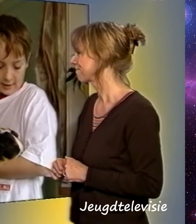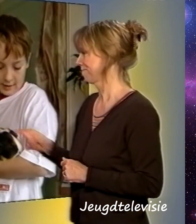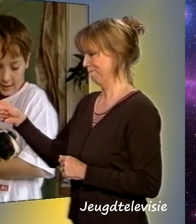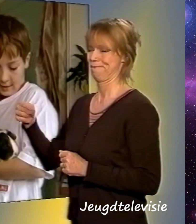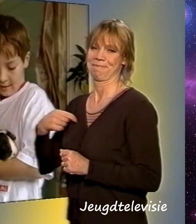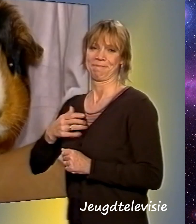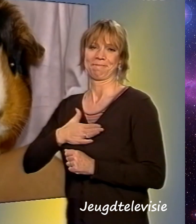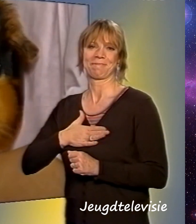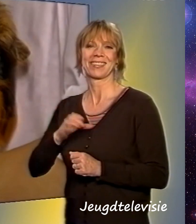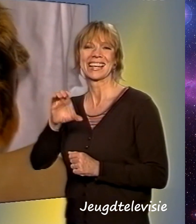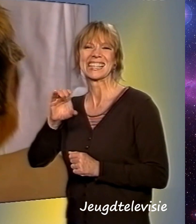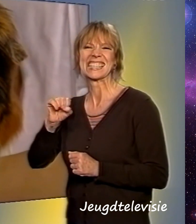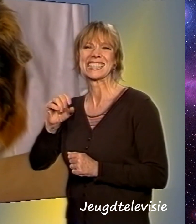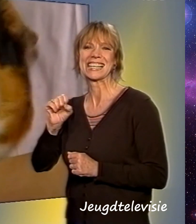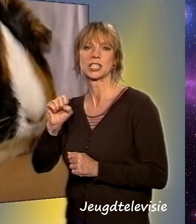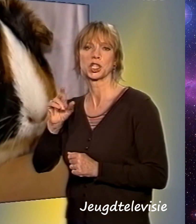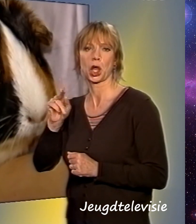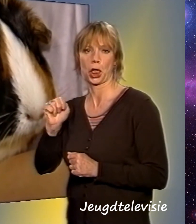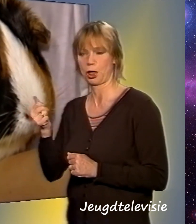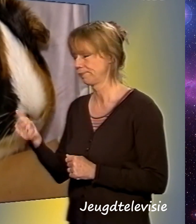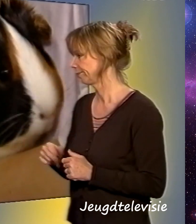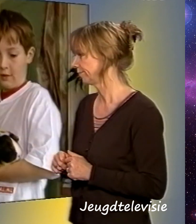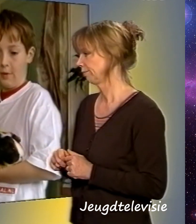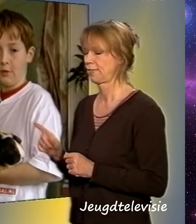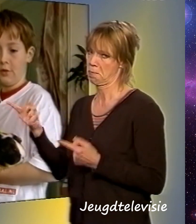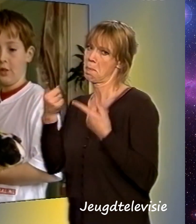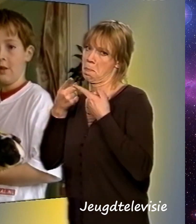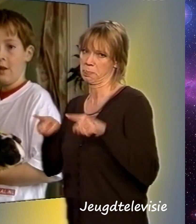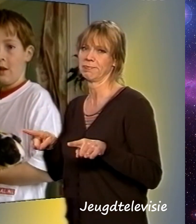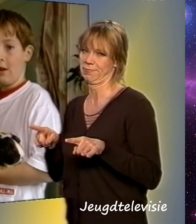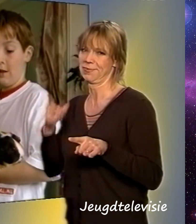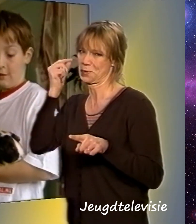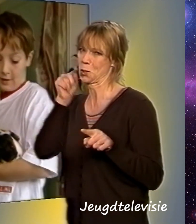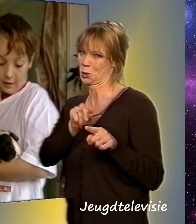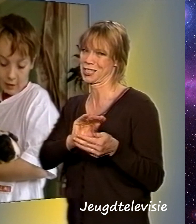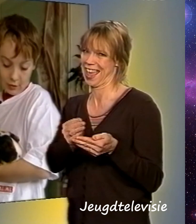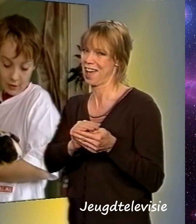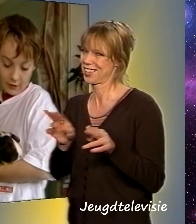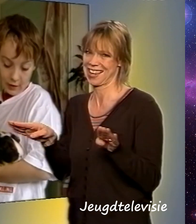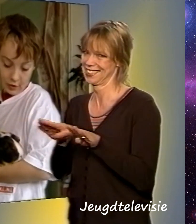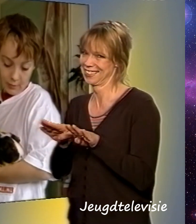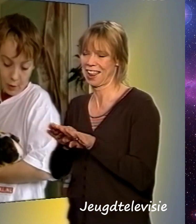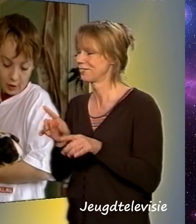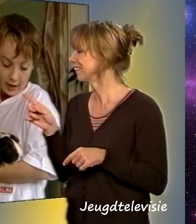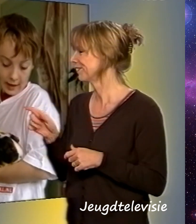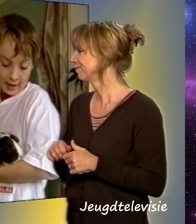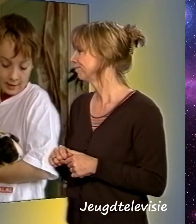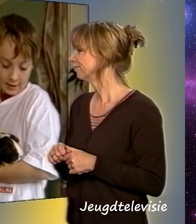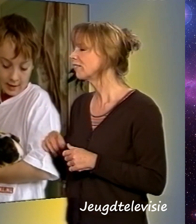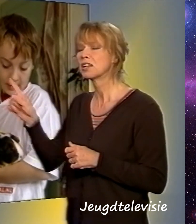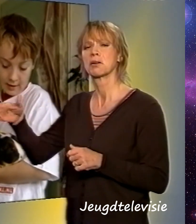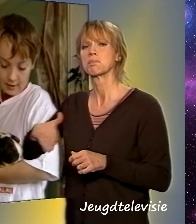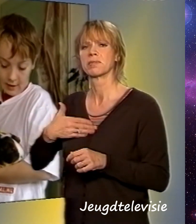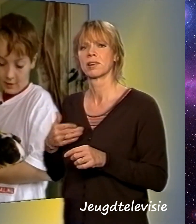dit is siska mijn kaviaar is heel anders dan die van de visje dus houd er ook niet van als je de poten aanraakt